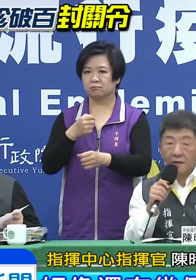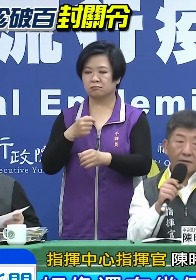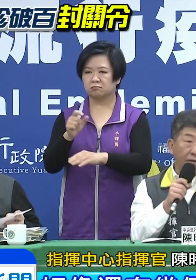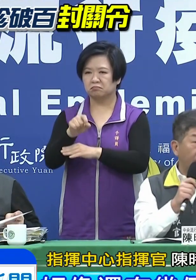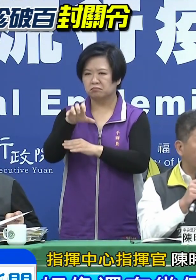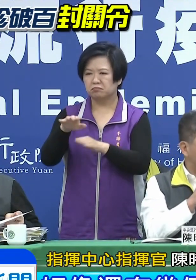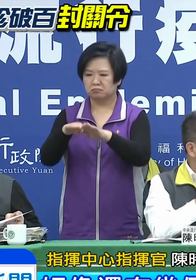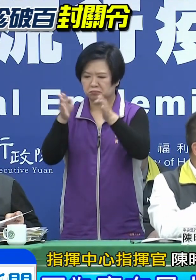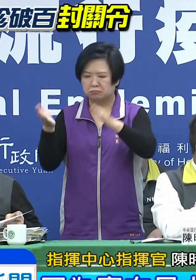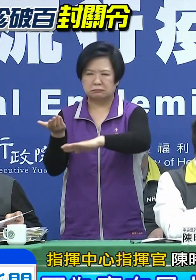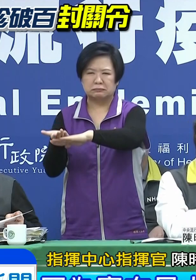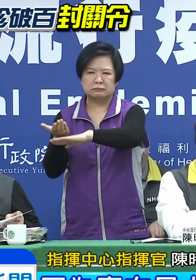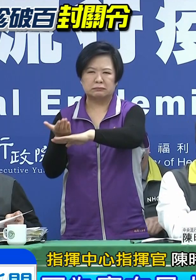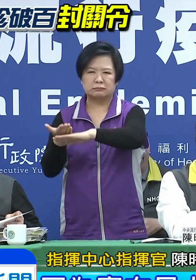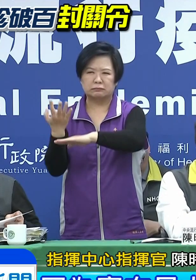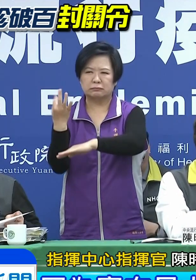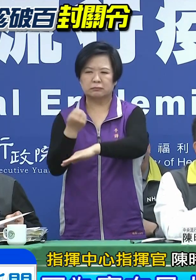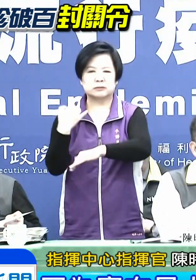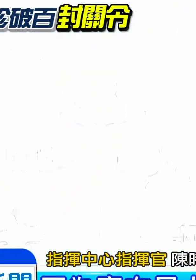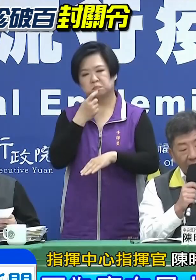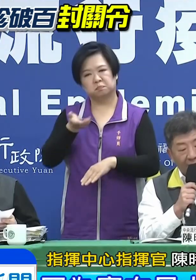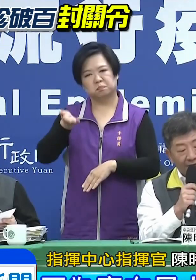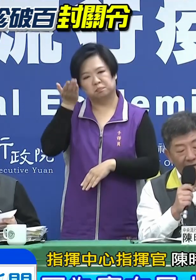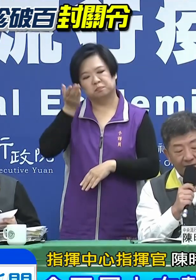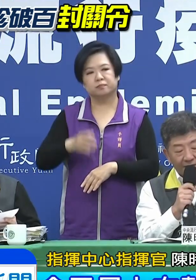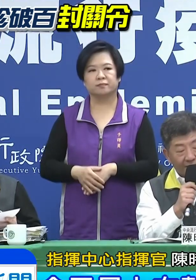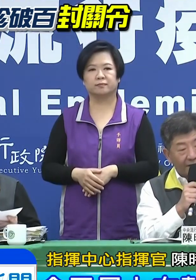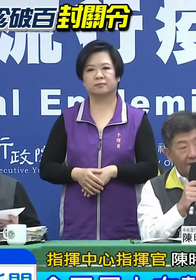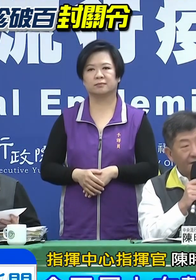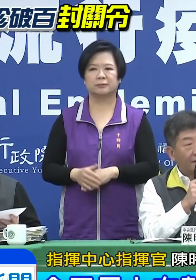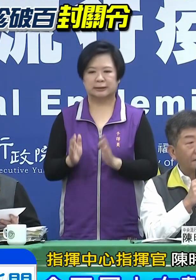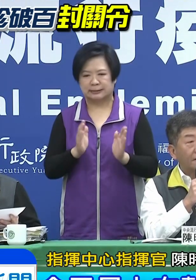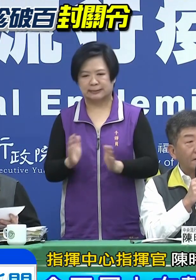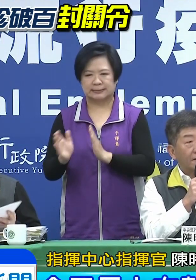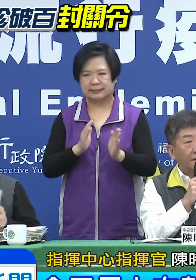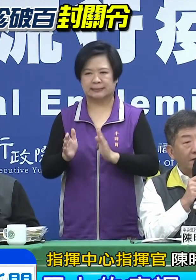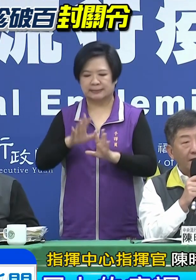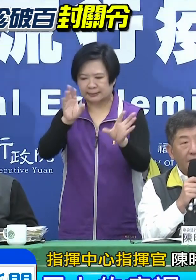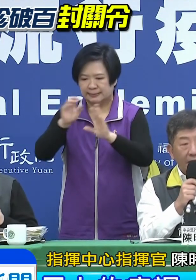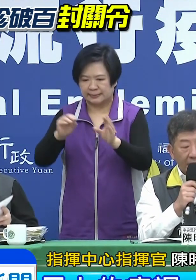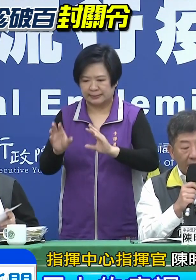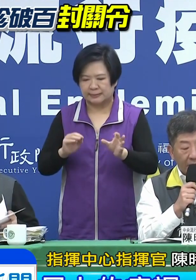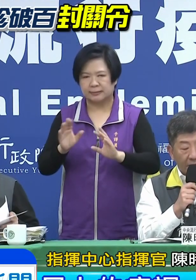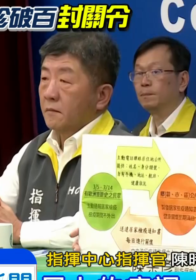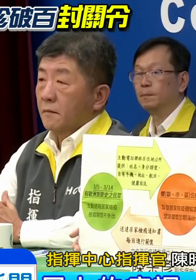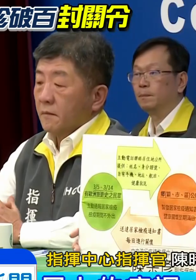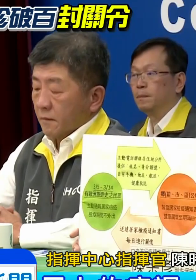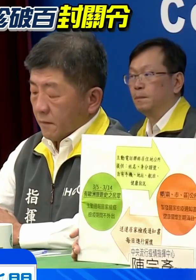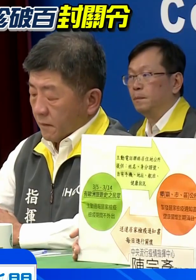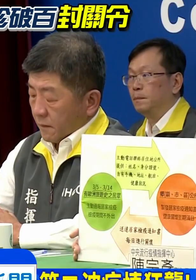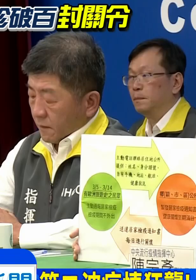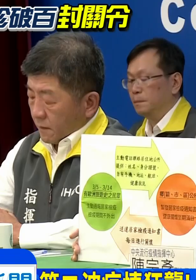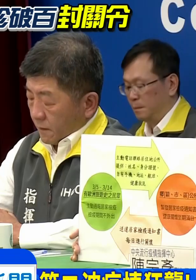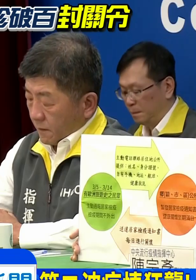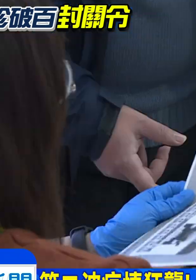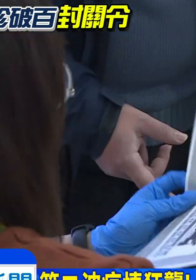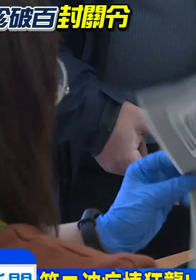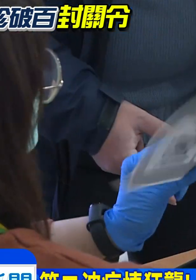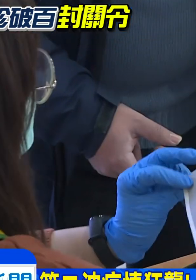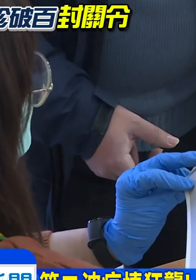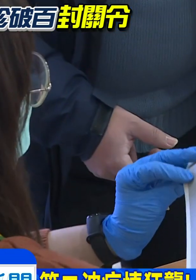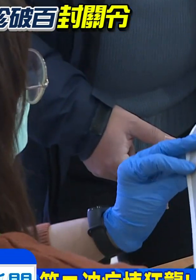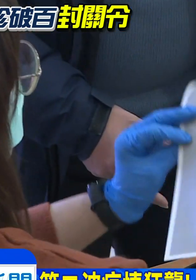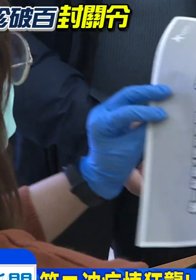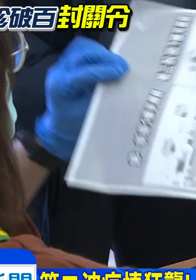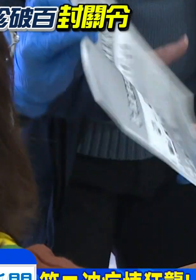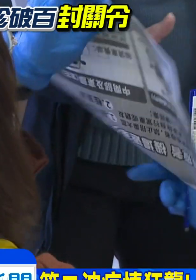有几例，因为实在是太忙了，还没有批哈，经常都在整理看这些相关早上的疫调。 第二波疫情猛攻，突